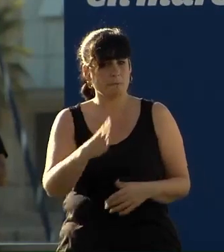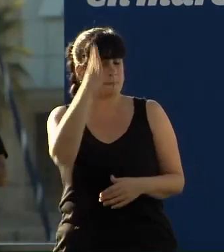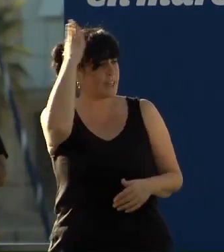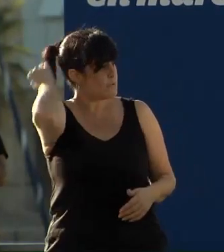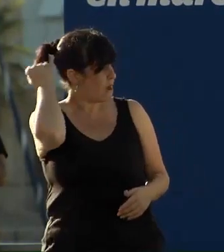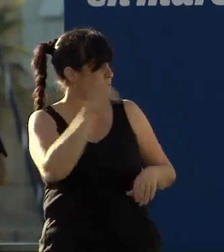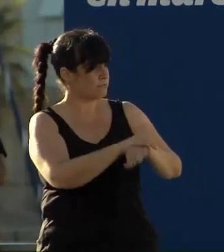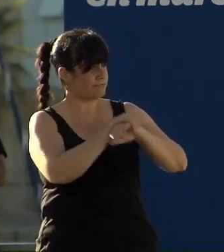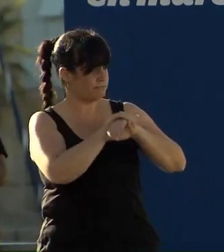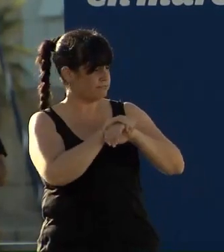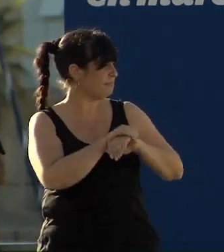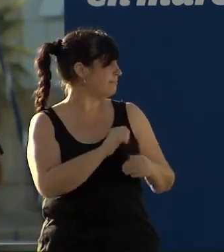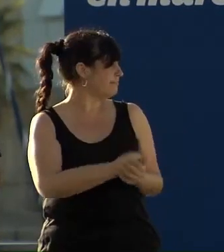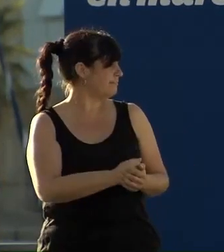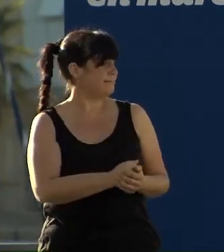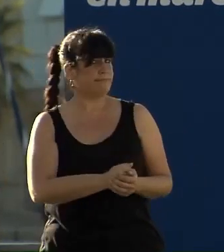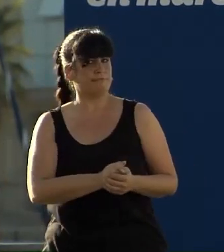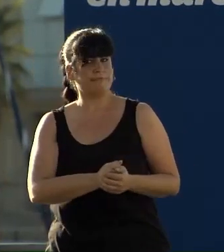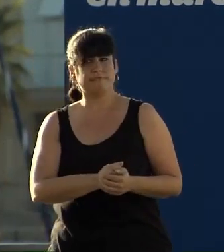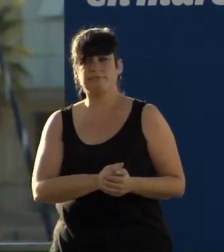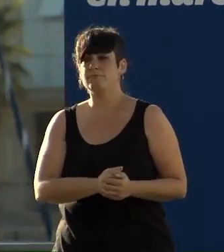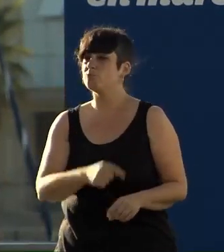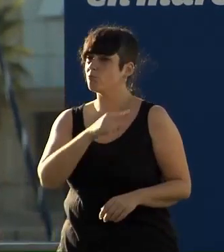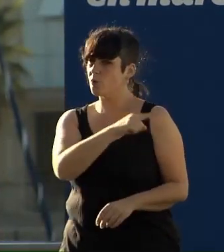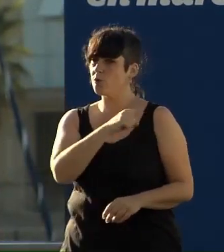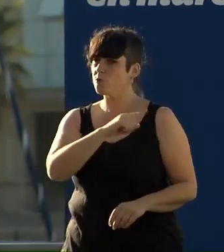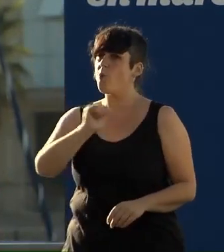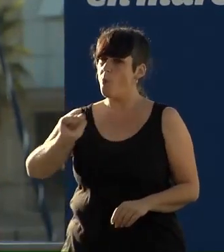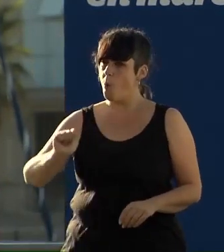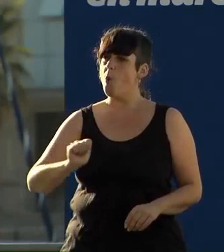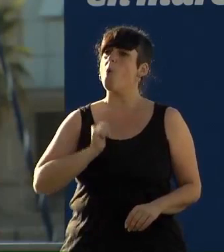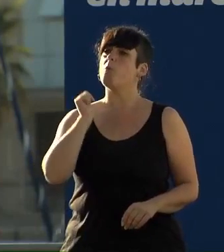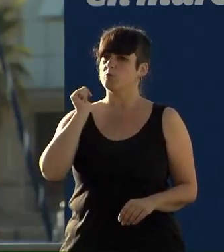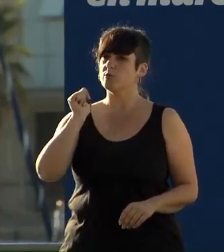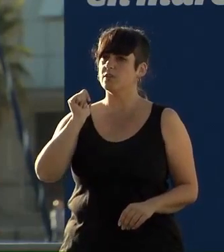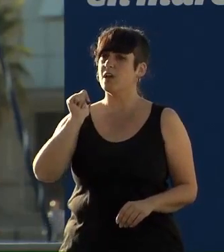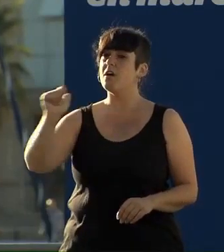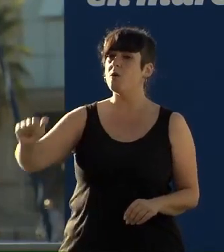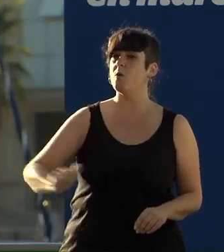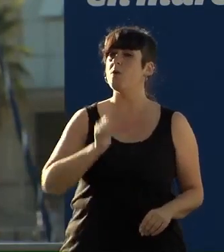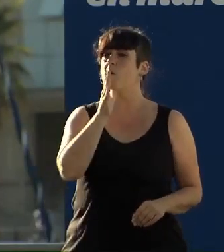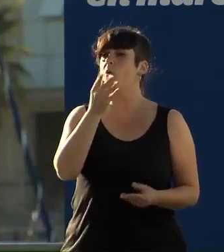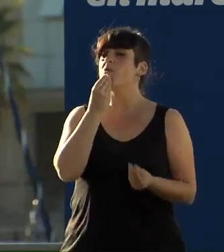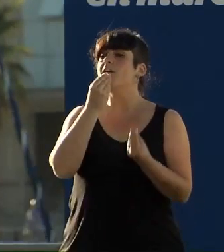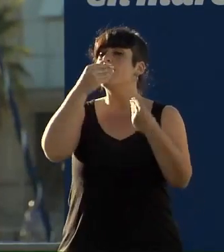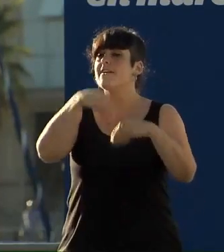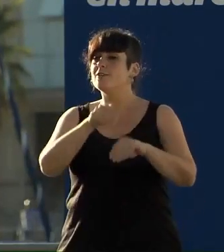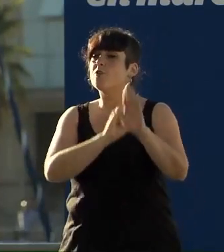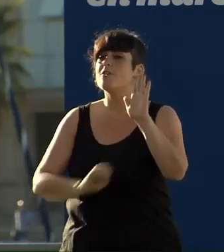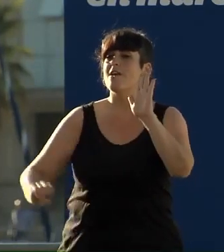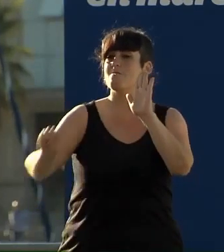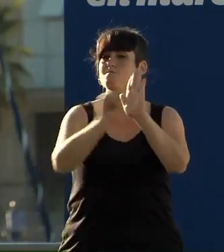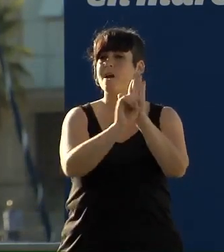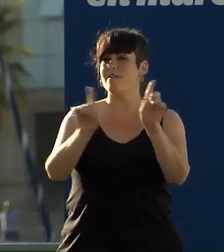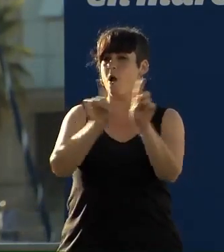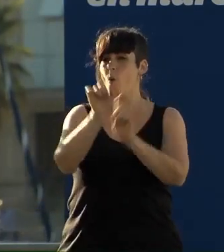Pablo, amigo, ti tes a oportunidade de pasar a historia como o primeiro home de Estado